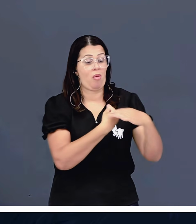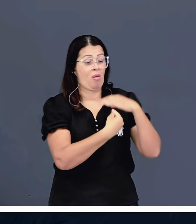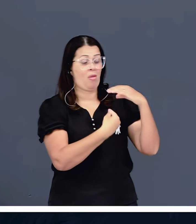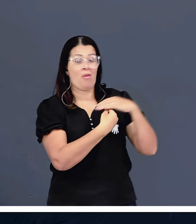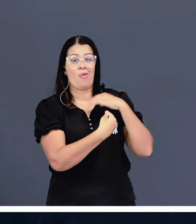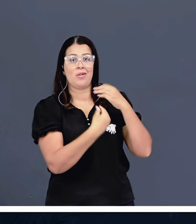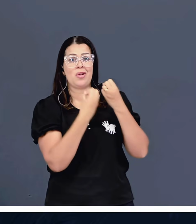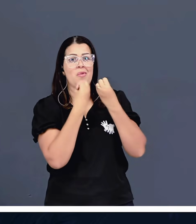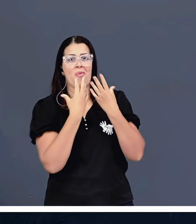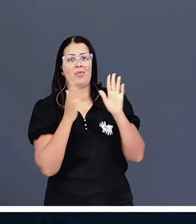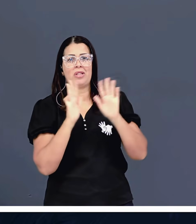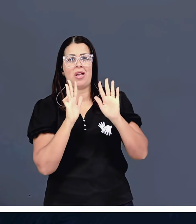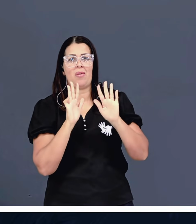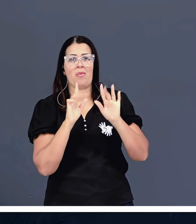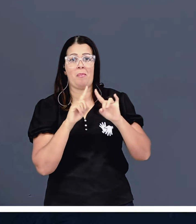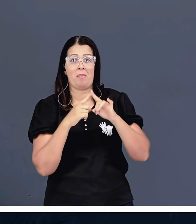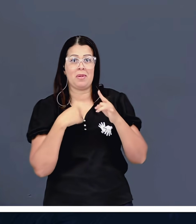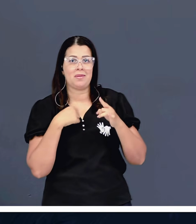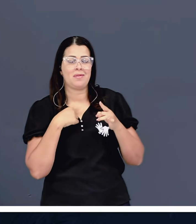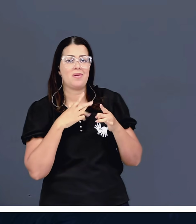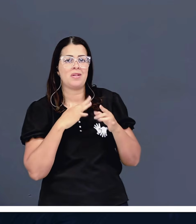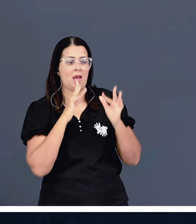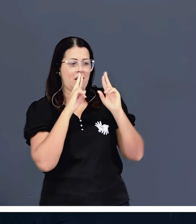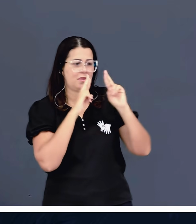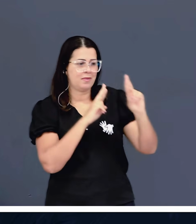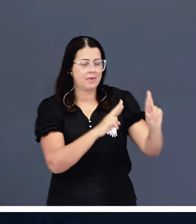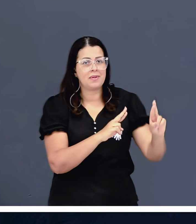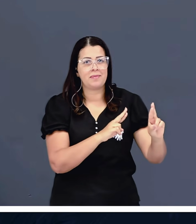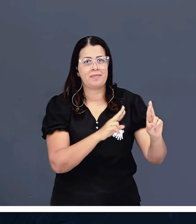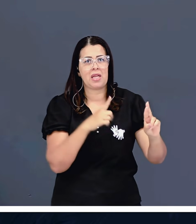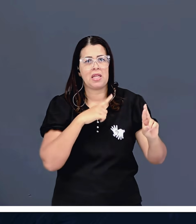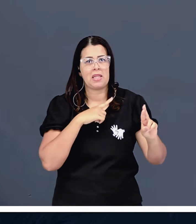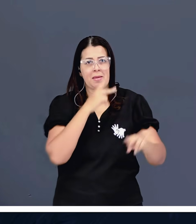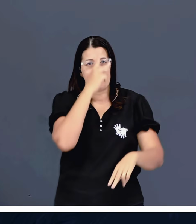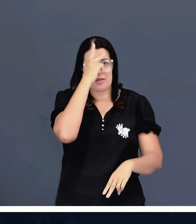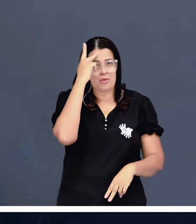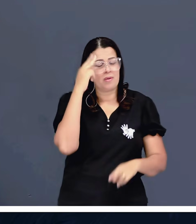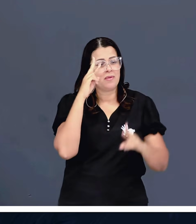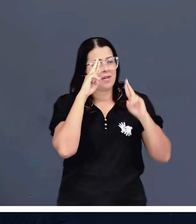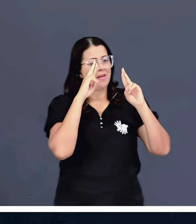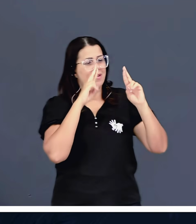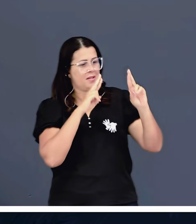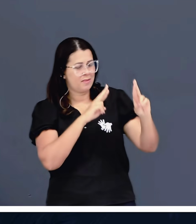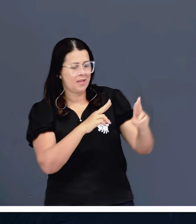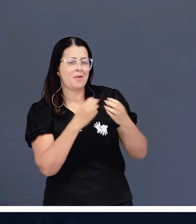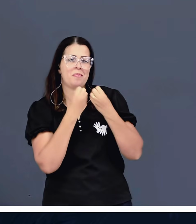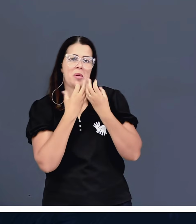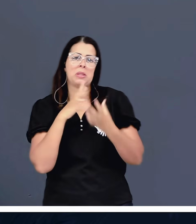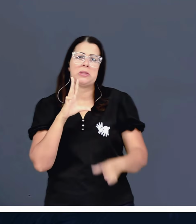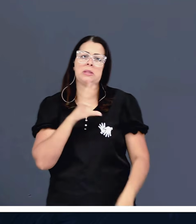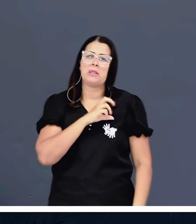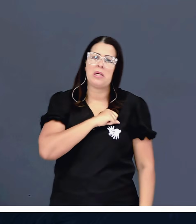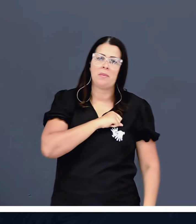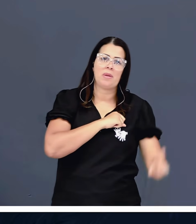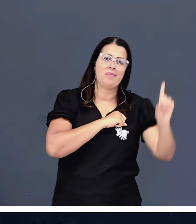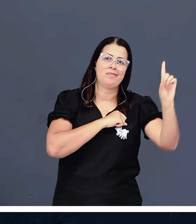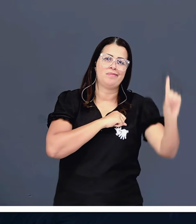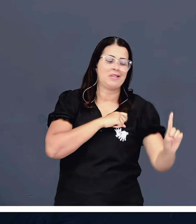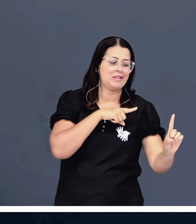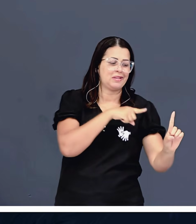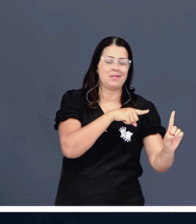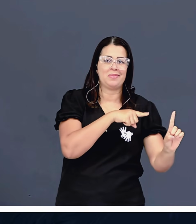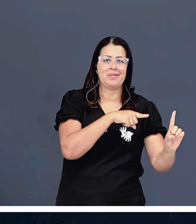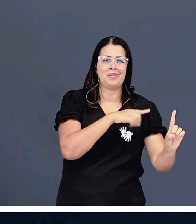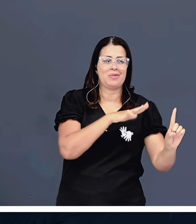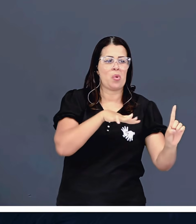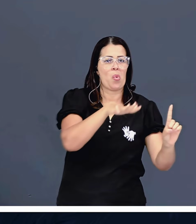aconselhar, mesmo que nós as honremos. Deixa eu te dizer, tem gente que você honra, que você quer bem, que você ama, mas essa